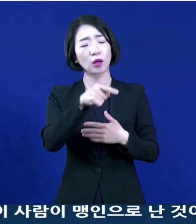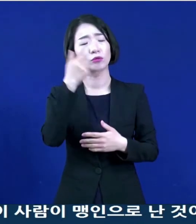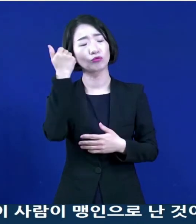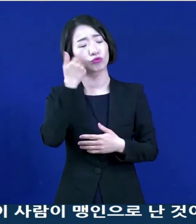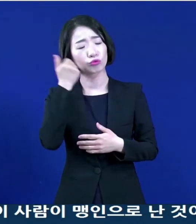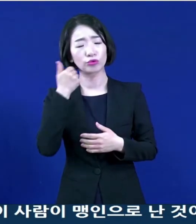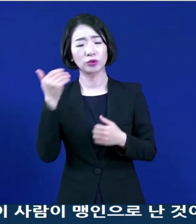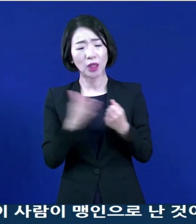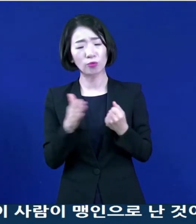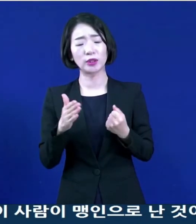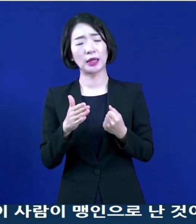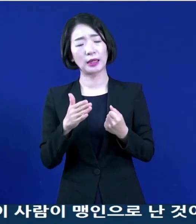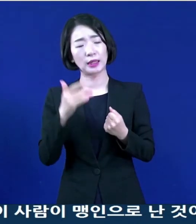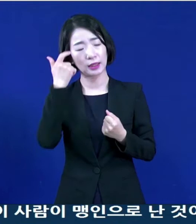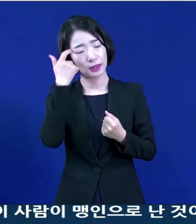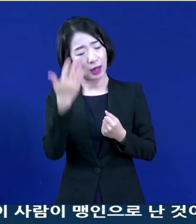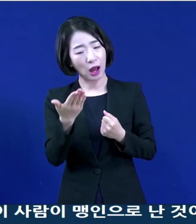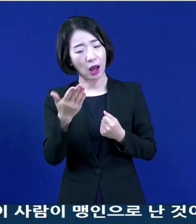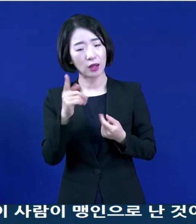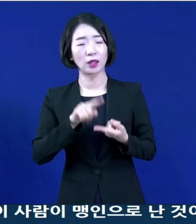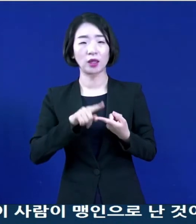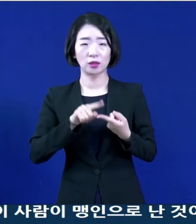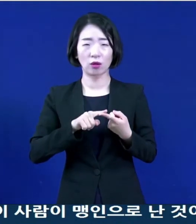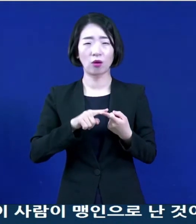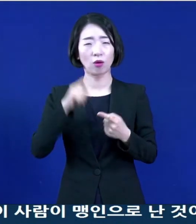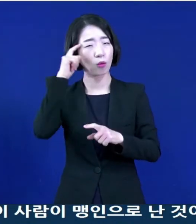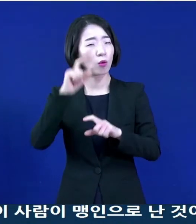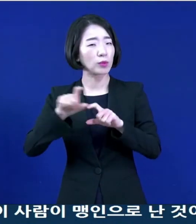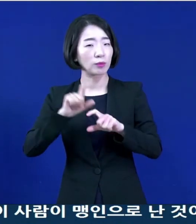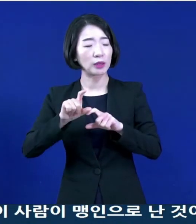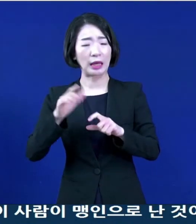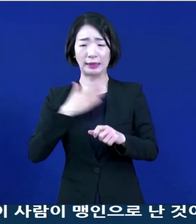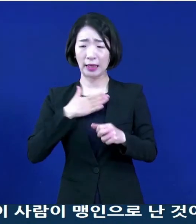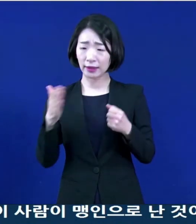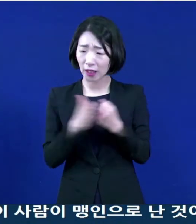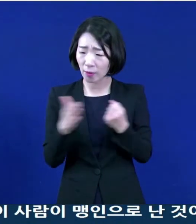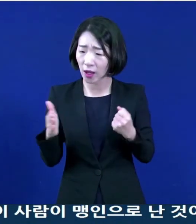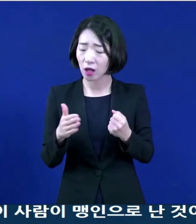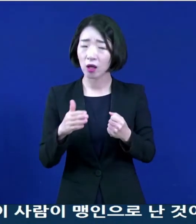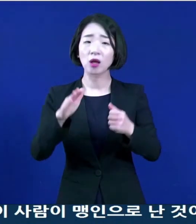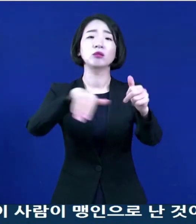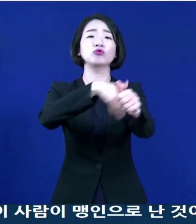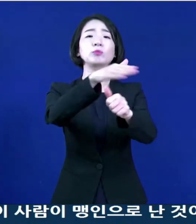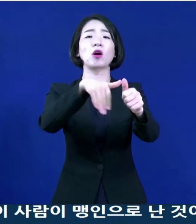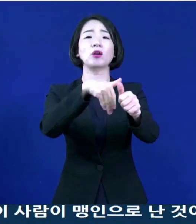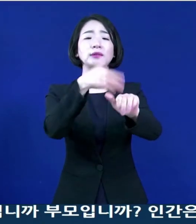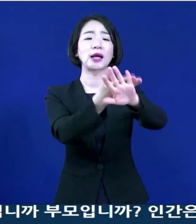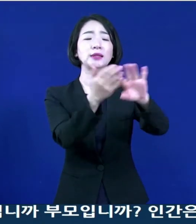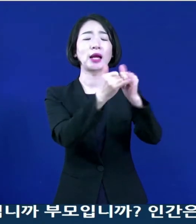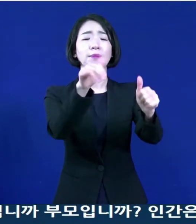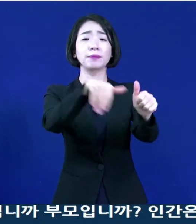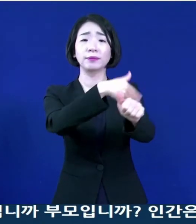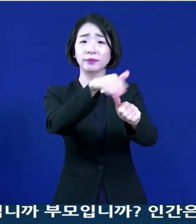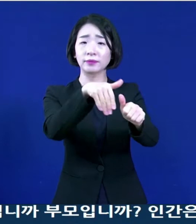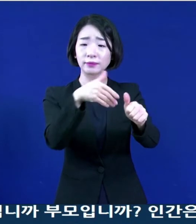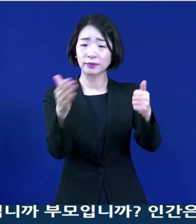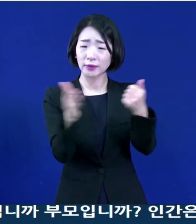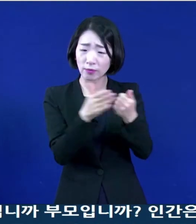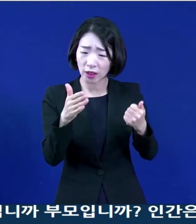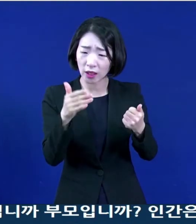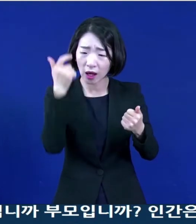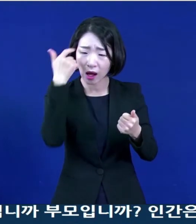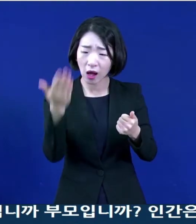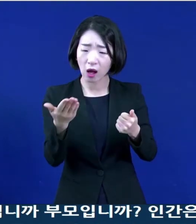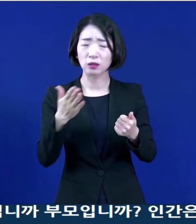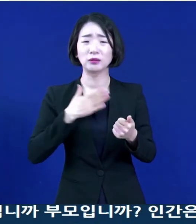시작합니다. 자기 탓이냐 주변 탓이냐. 자기 탓으로 여기게 되면 심한 자책감에 빠질 우려가